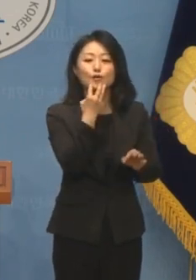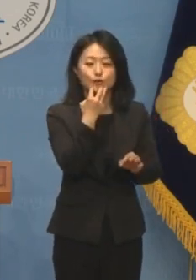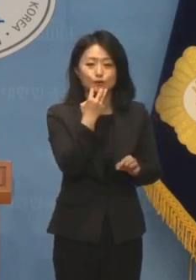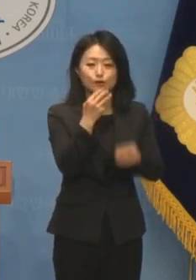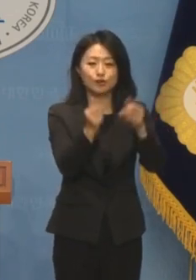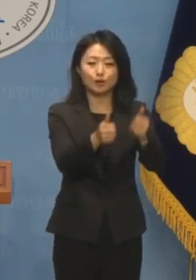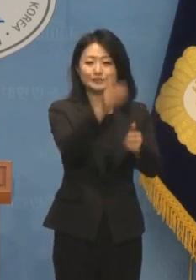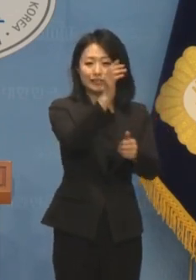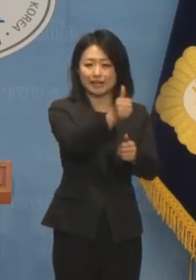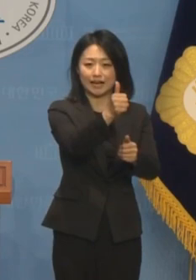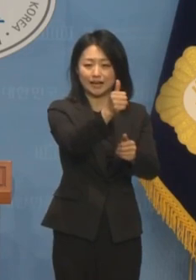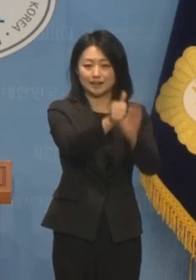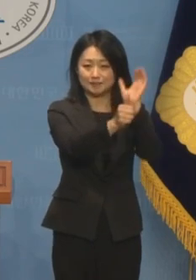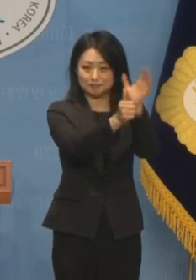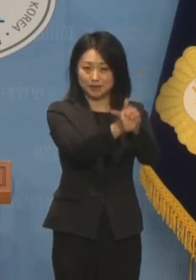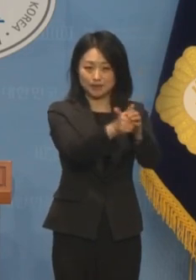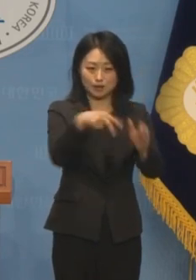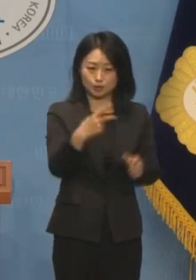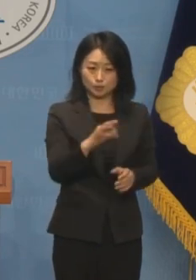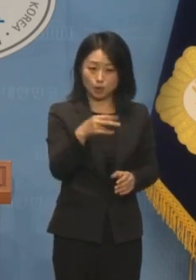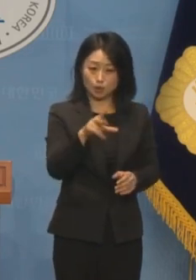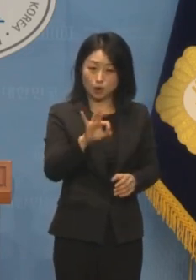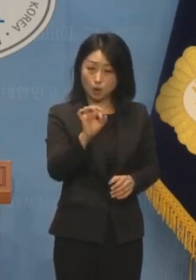송경호 검사장으로도 부족했나 봅니다.